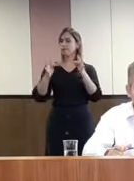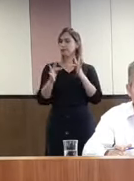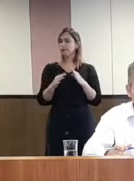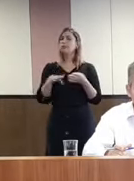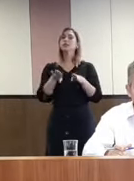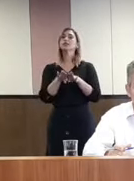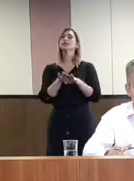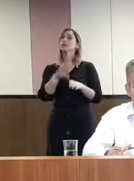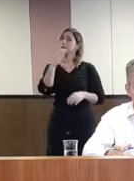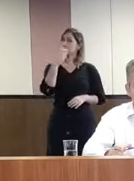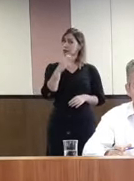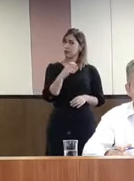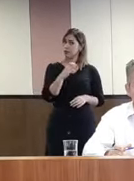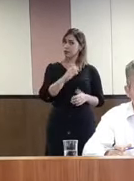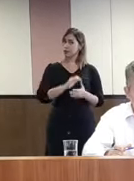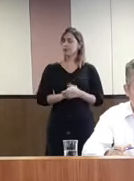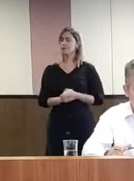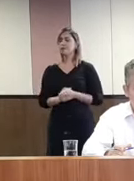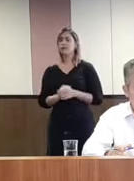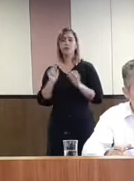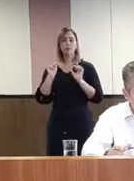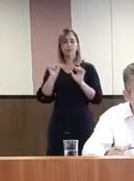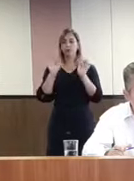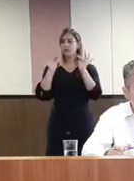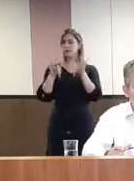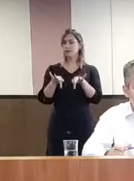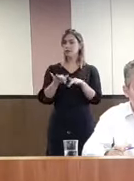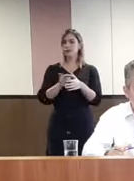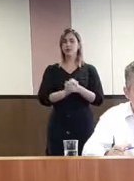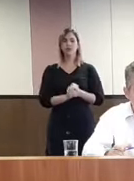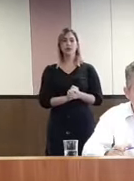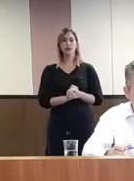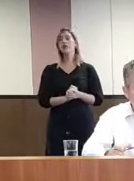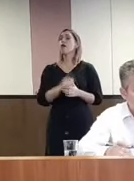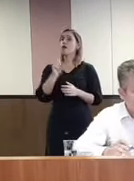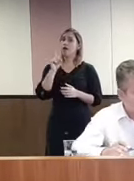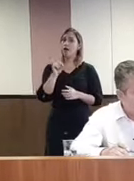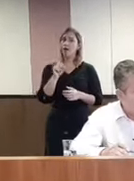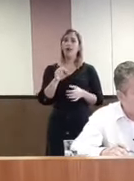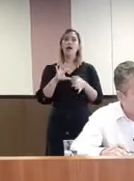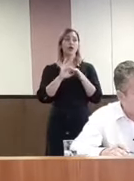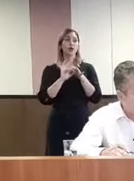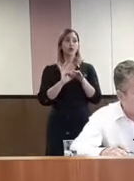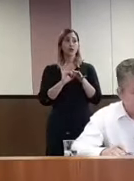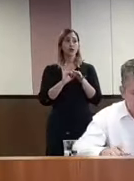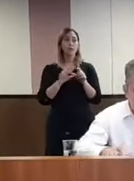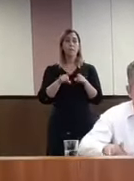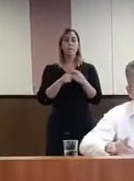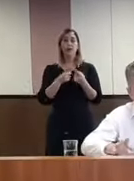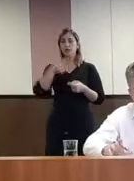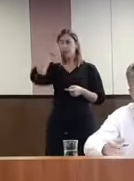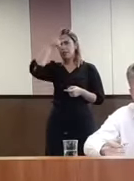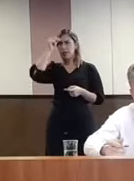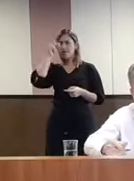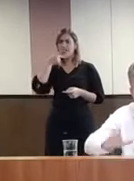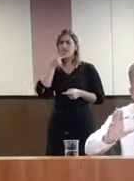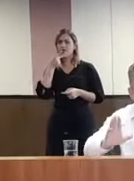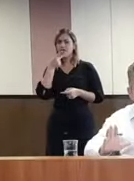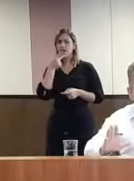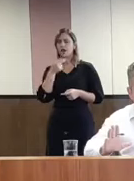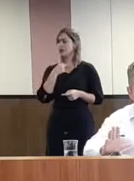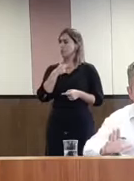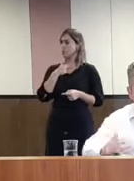e científicos. Ponto. Então, vincula, mas ele é autoridade. Você fala, não, aqui na minha cidade eu já tenho